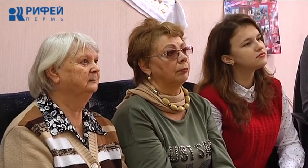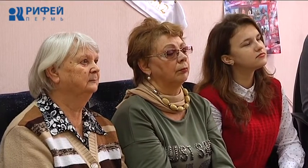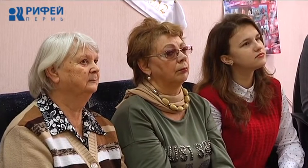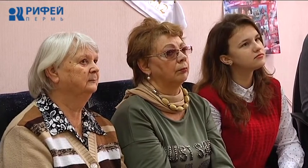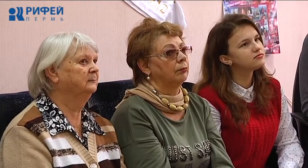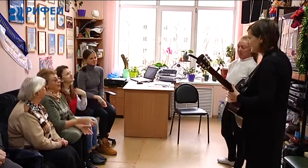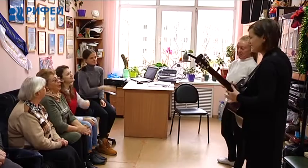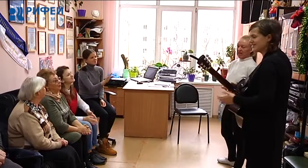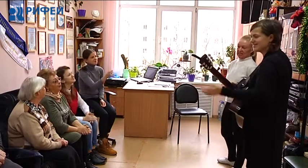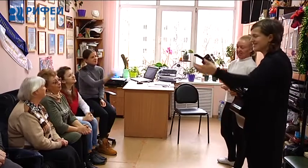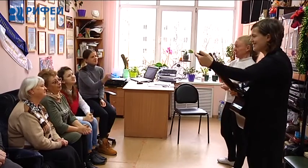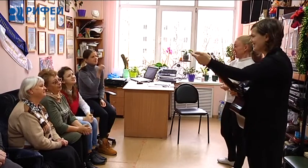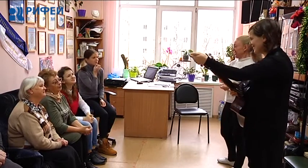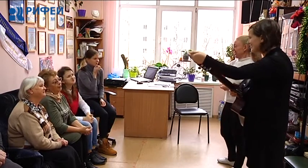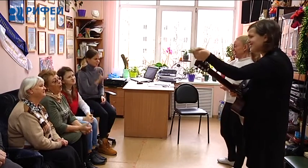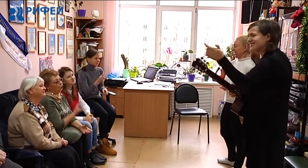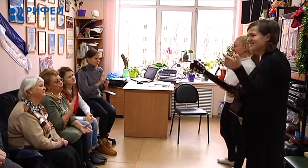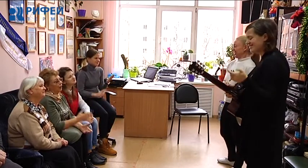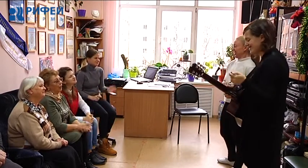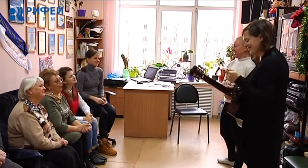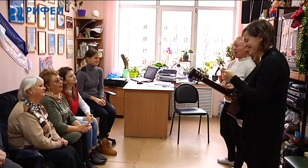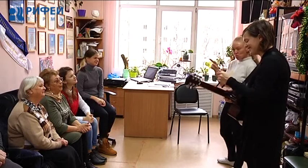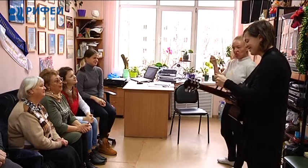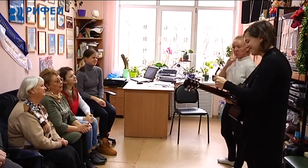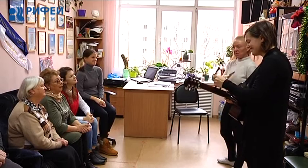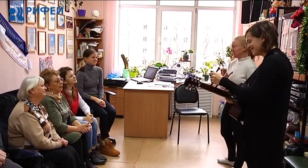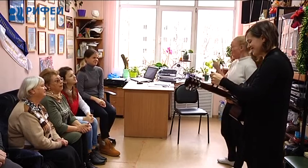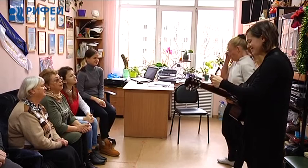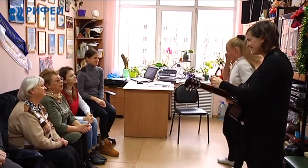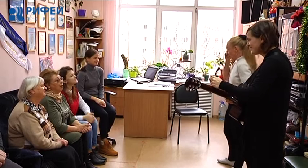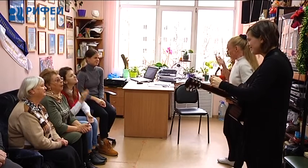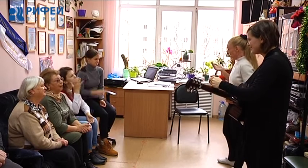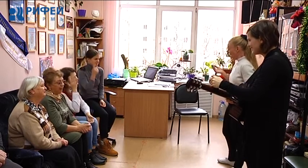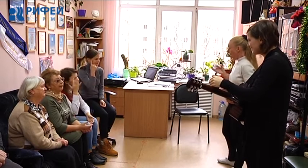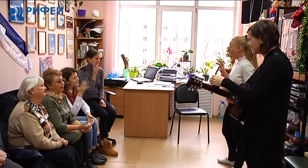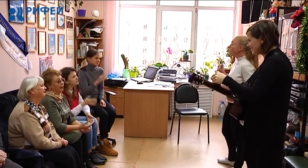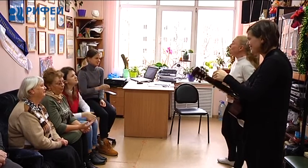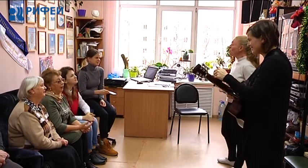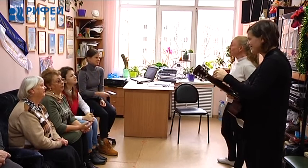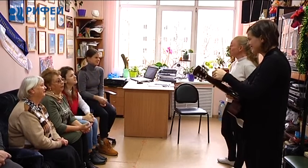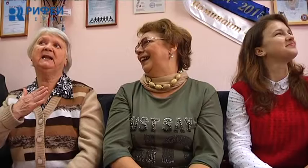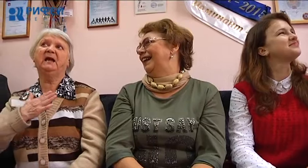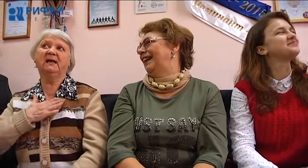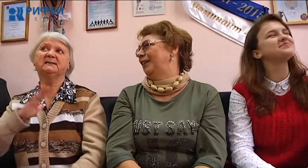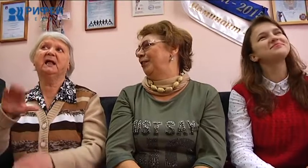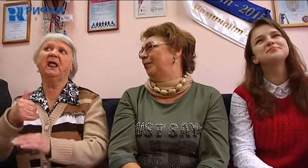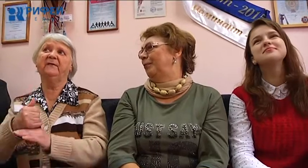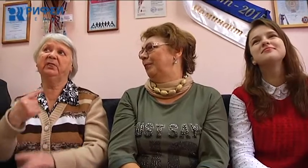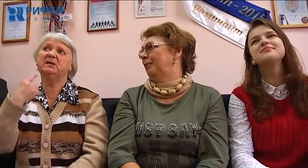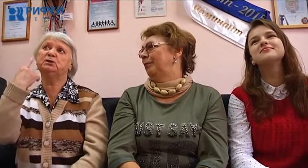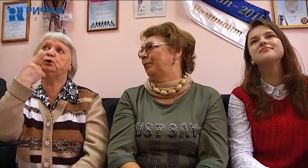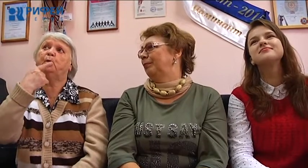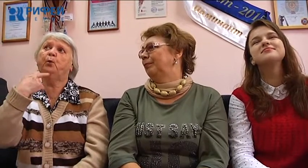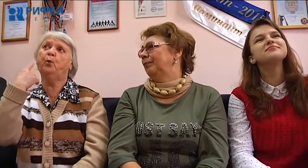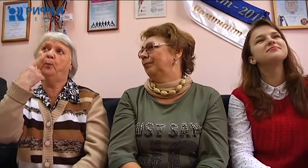композиции. Песня красивая. То есть они поняли, хорошая, да? Хорошая песня. Да, понятно. Для нас